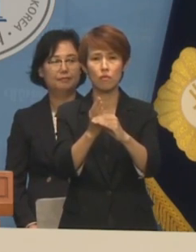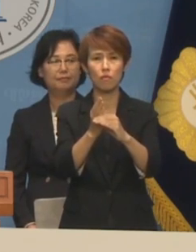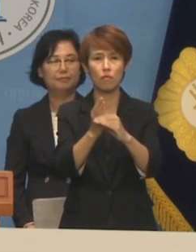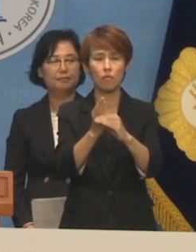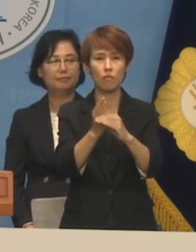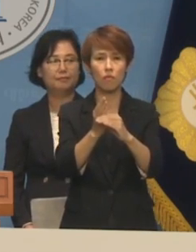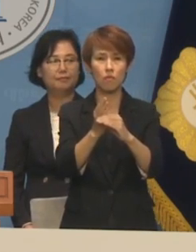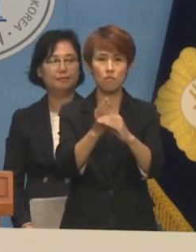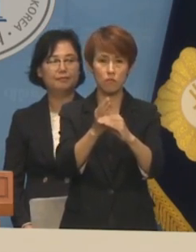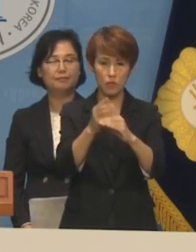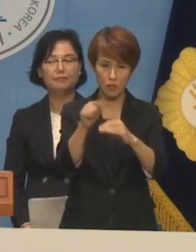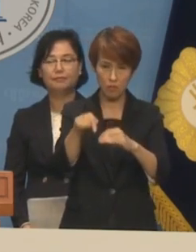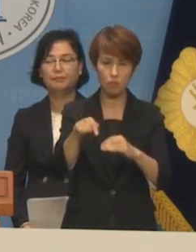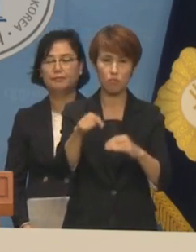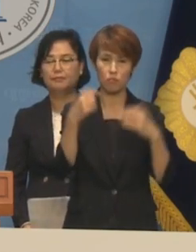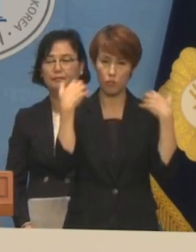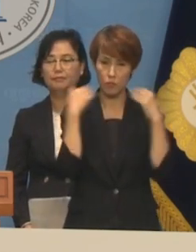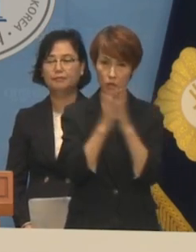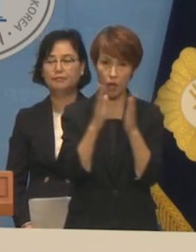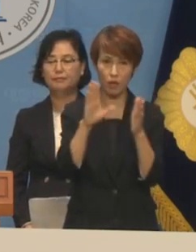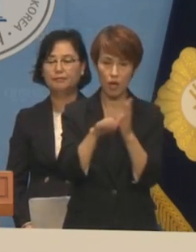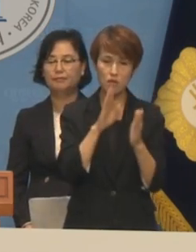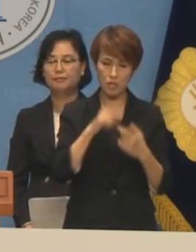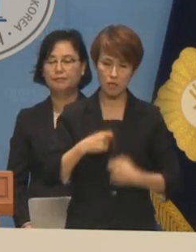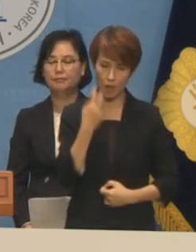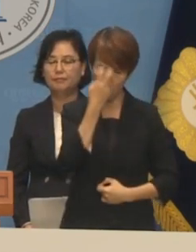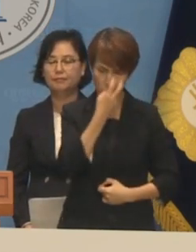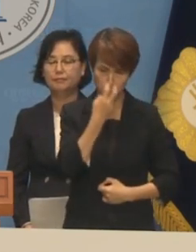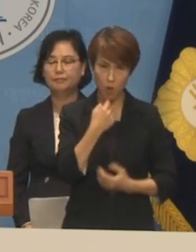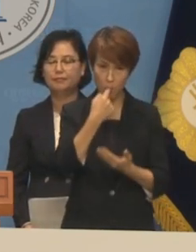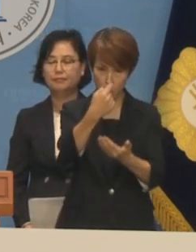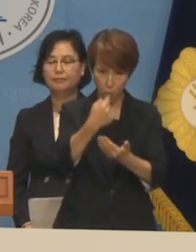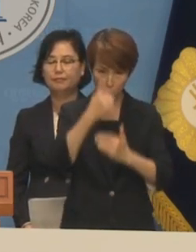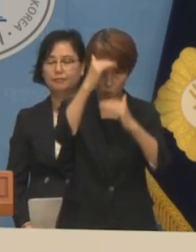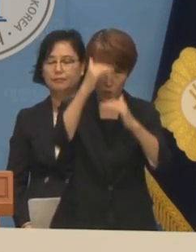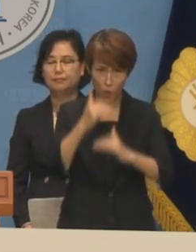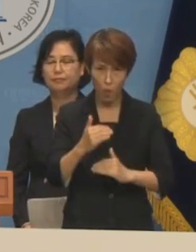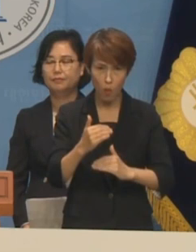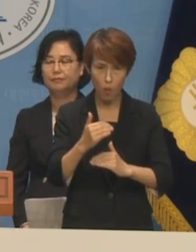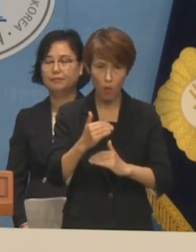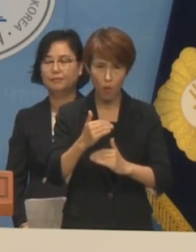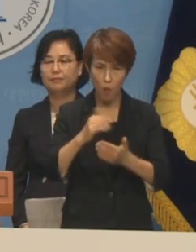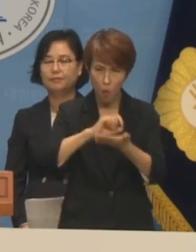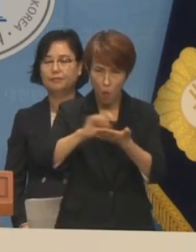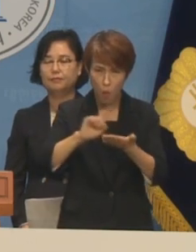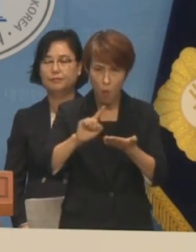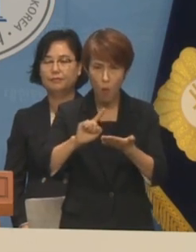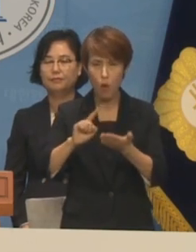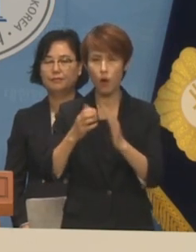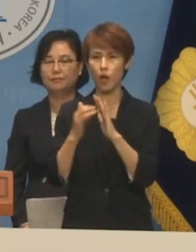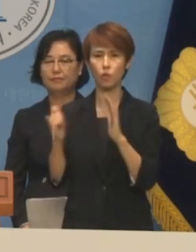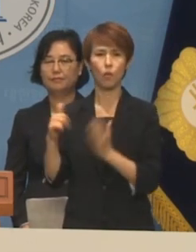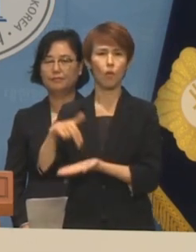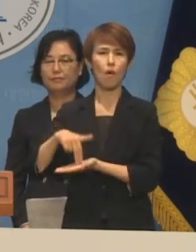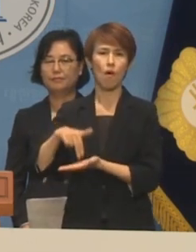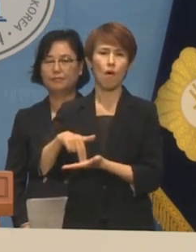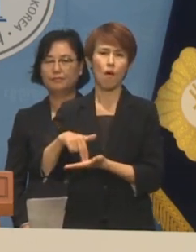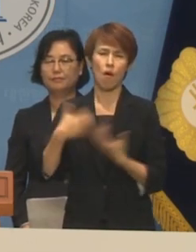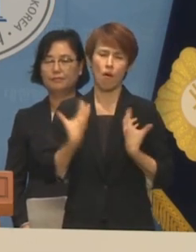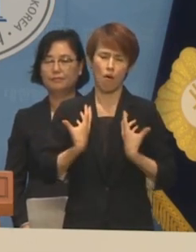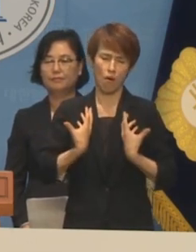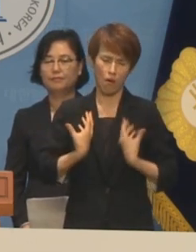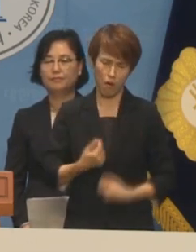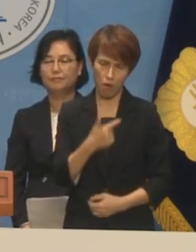지금 이 정권에 들어서 이 진상 보고서가 어떤 방향으로 쓰여질지 유가족분들이 너무나 크게